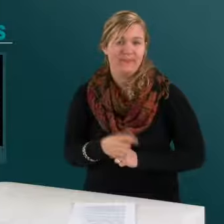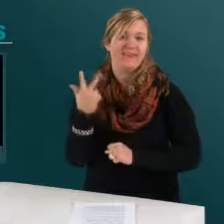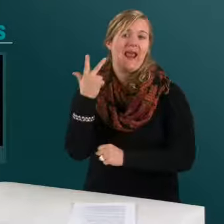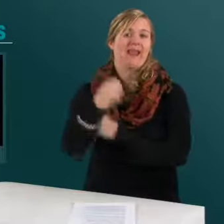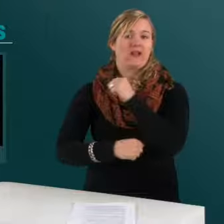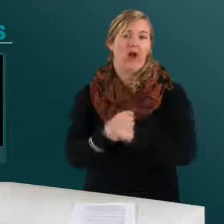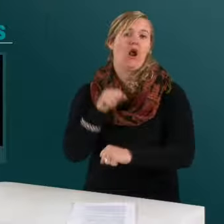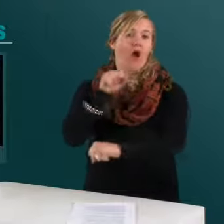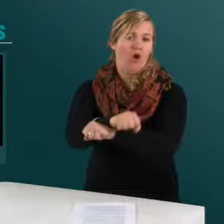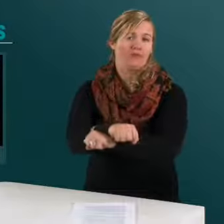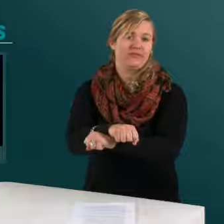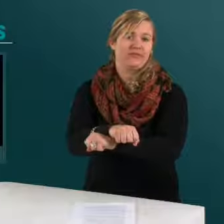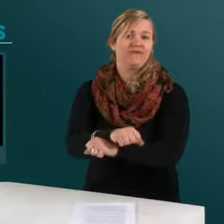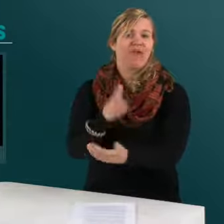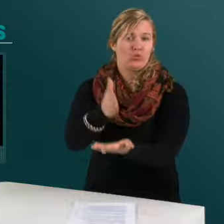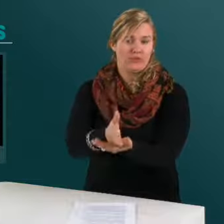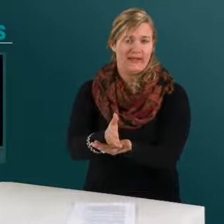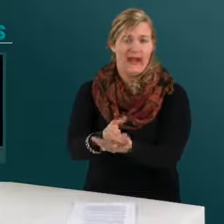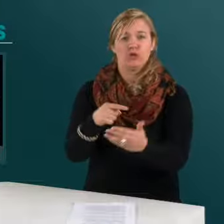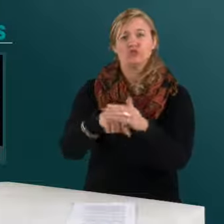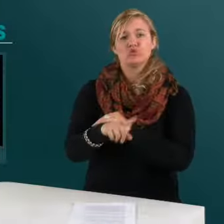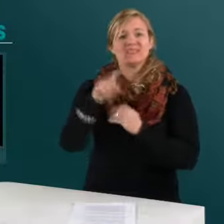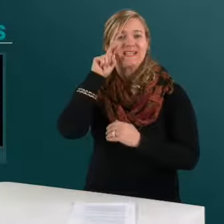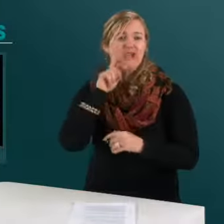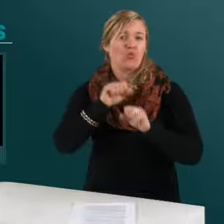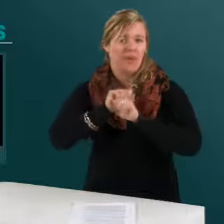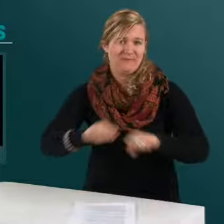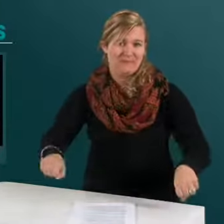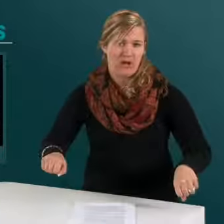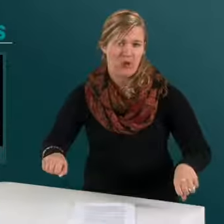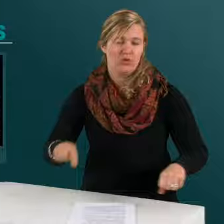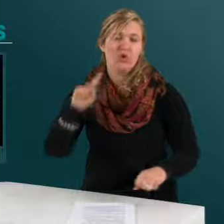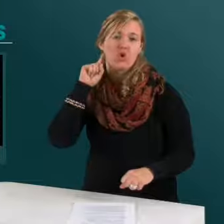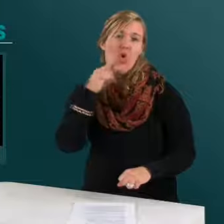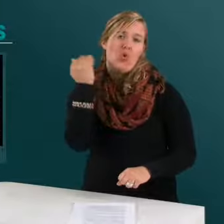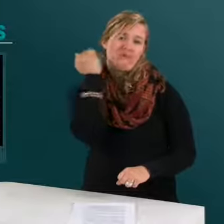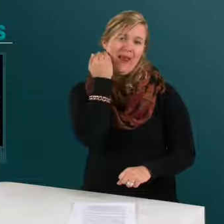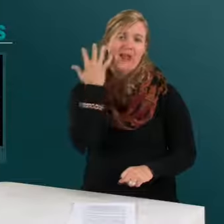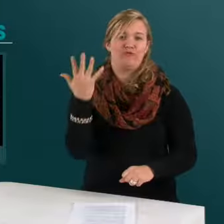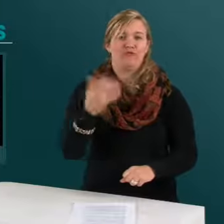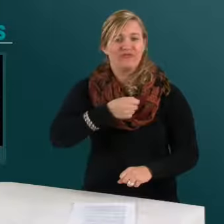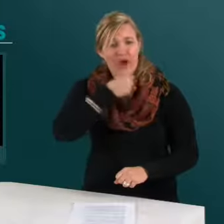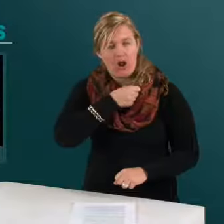verurteilt wurde sein vergehen war der sexuelle missbrauch an einem fünfjährigen mädchen